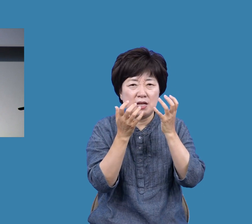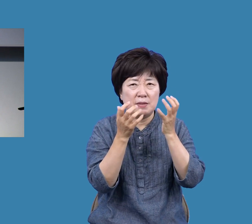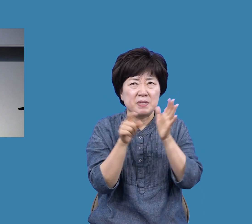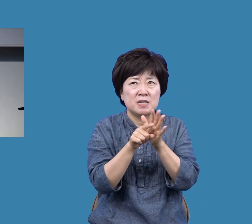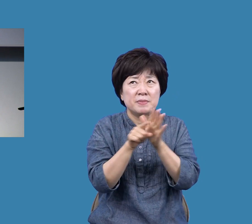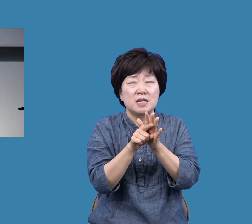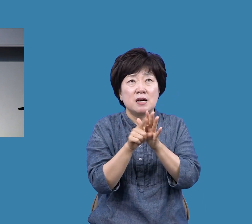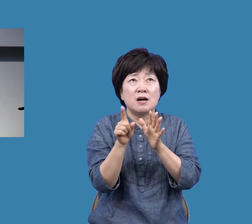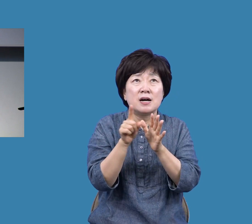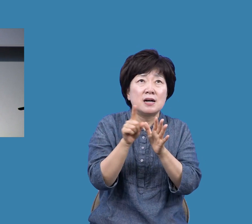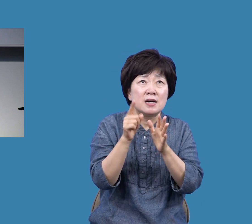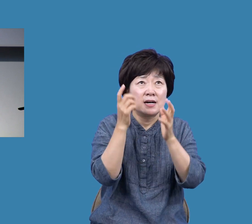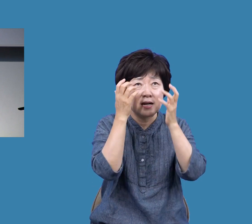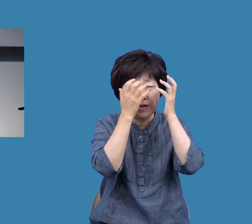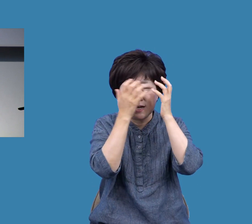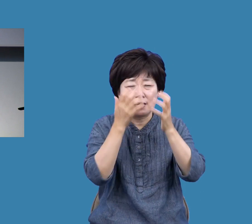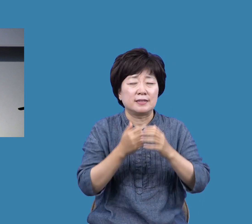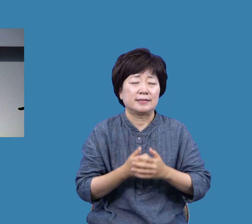그러니까 생각이 복잡해지는 거야.